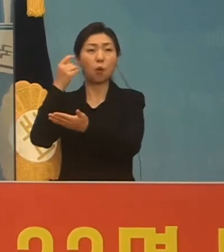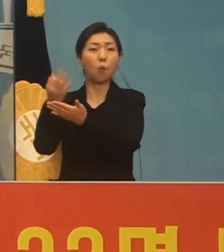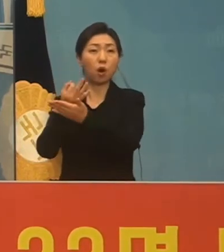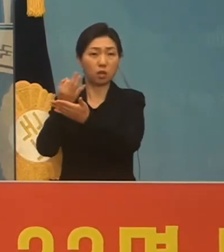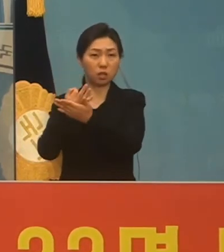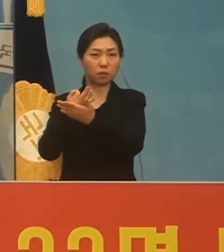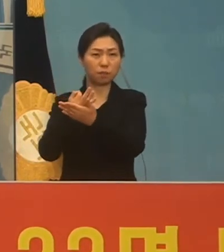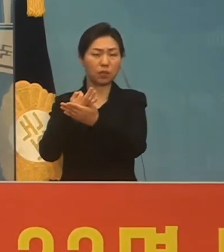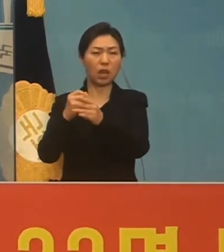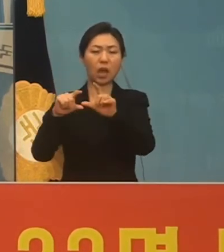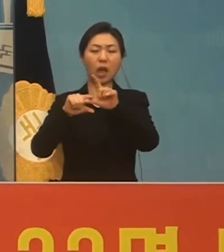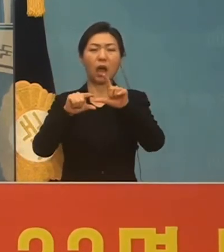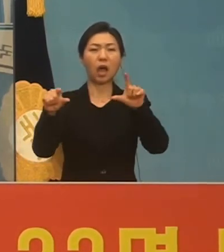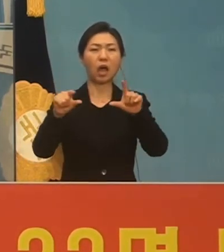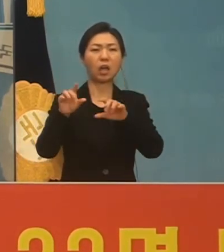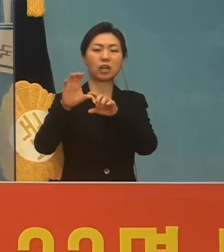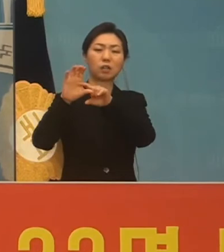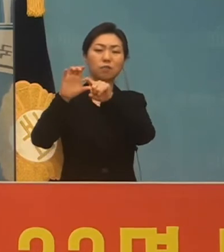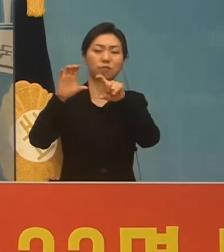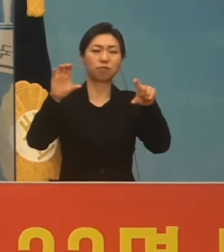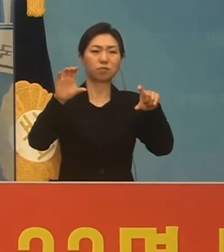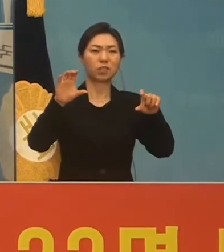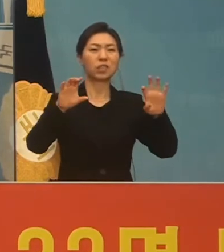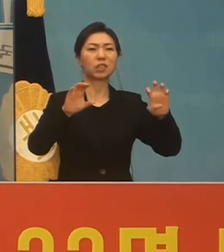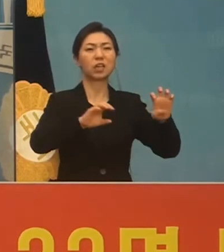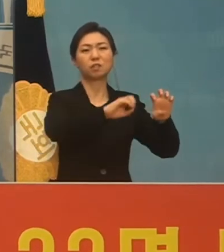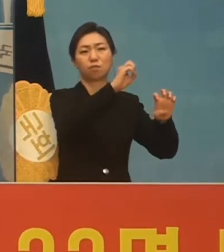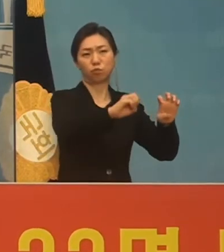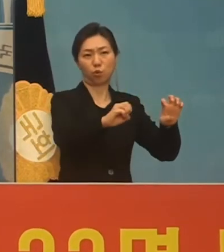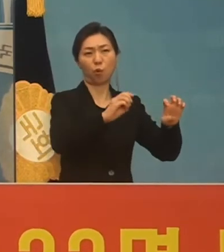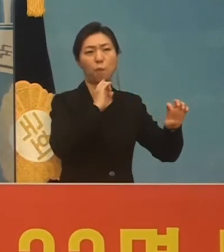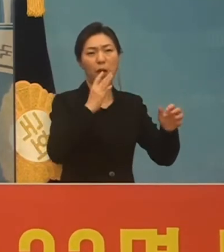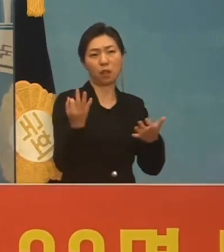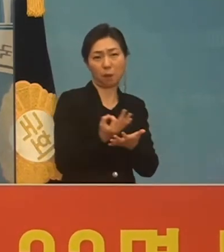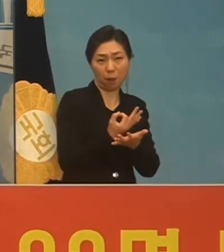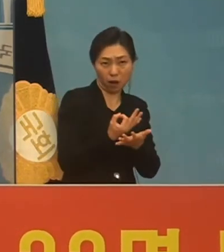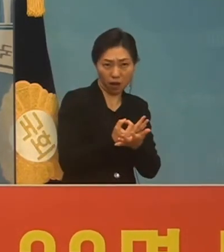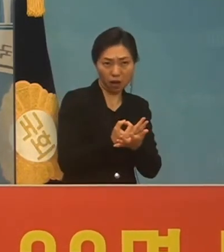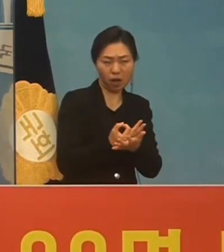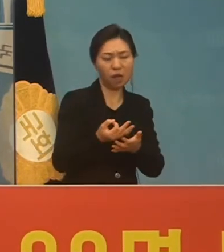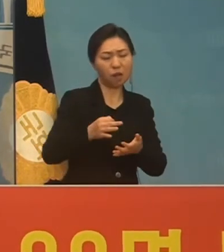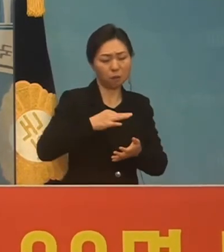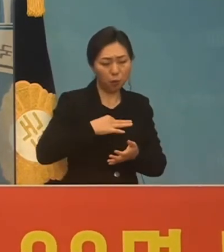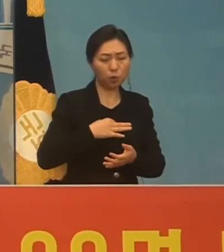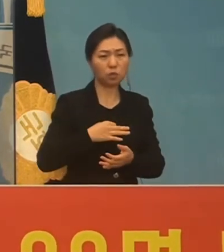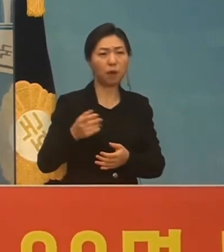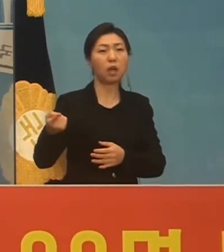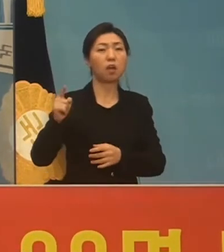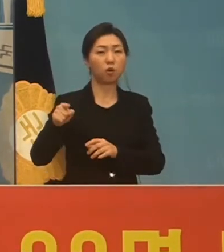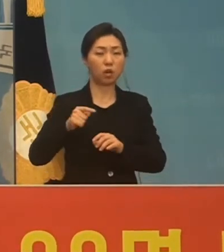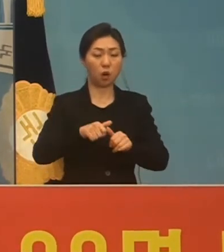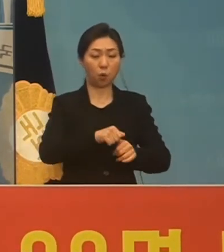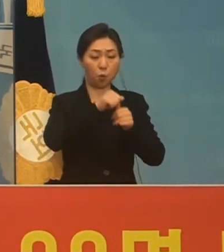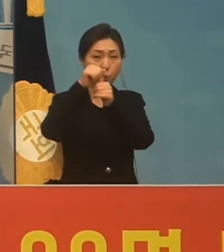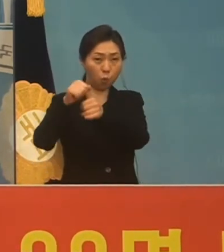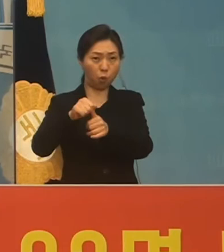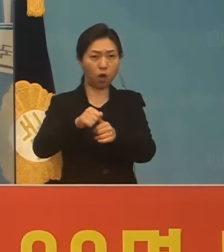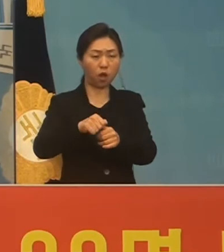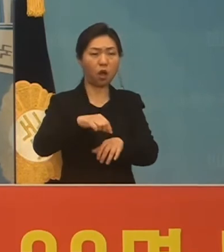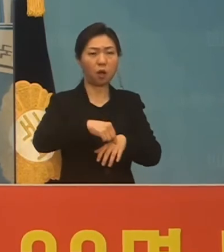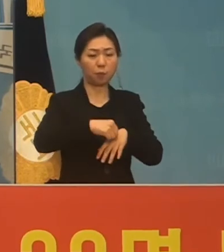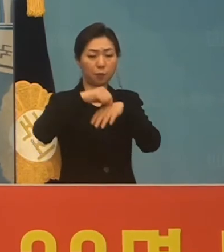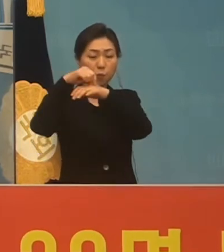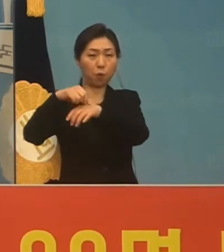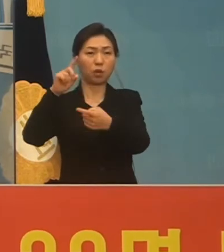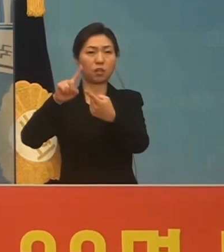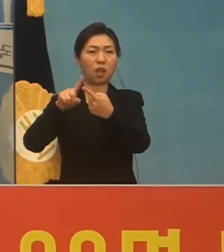받으면서도 남해화학 하영수 대표의 고용승계 약속을 철석같이 미뤘습니다. 하지만 애정을 쏟아